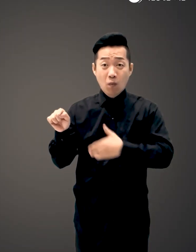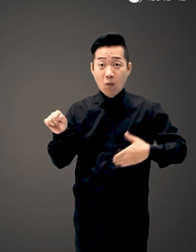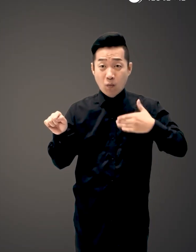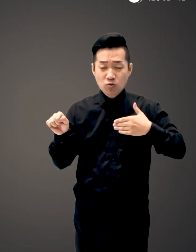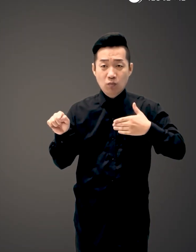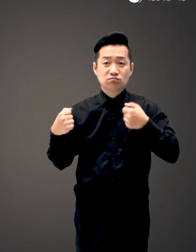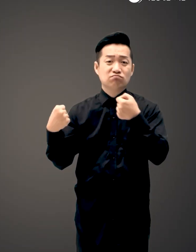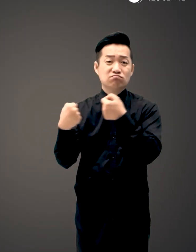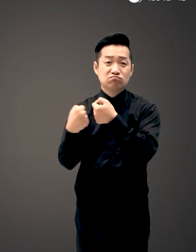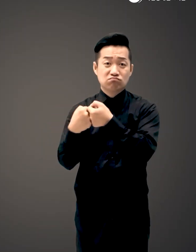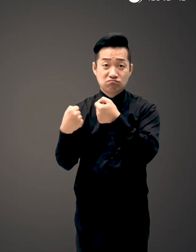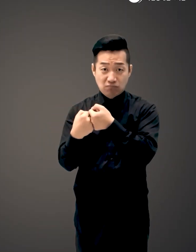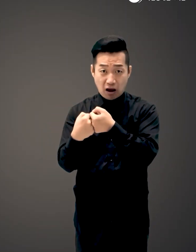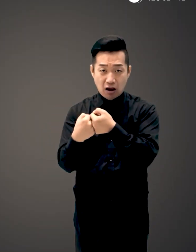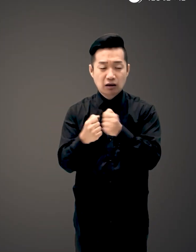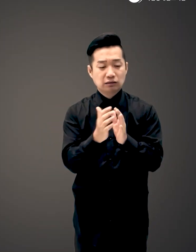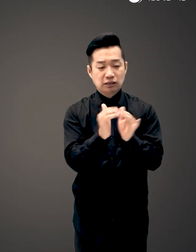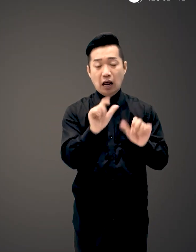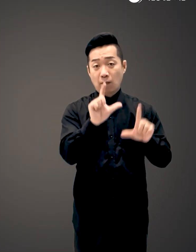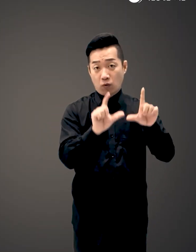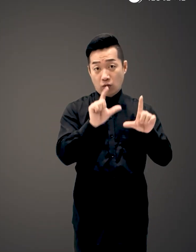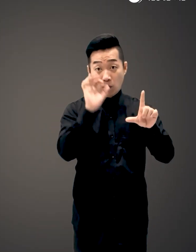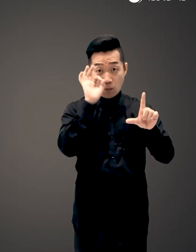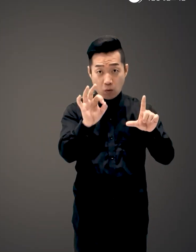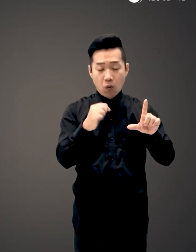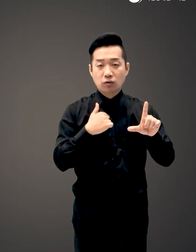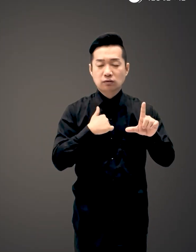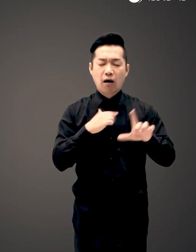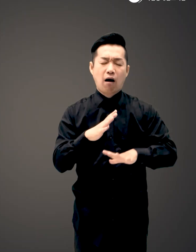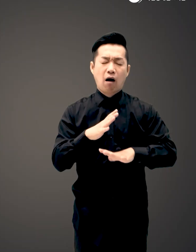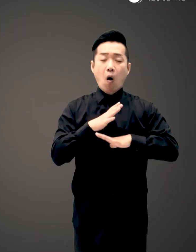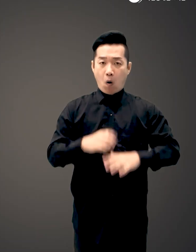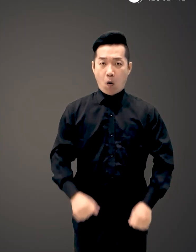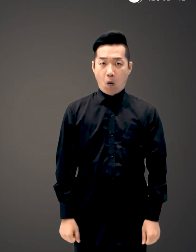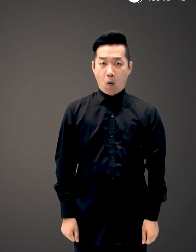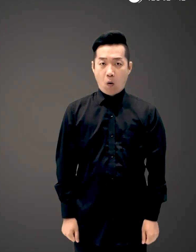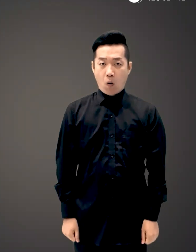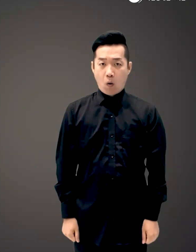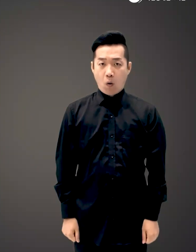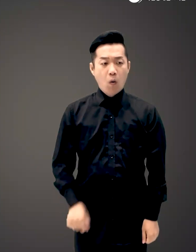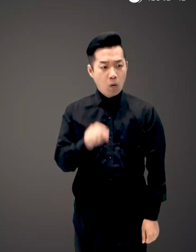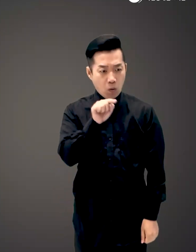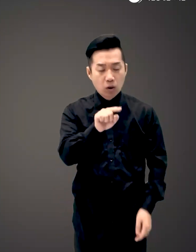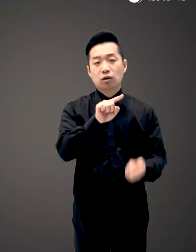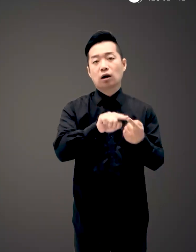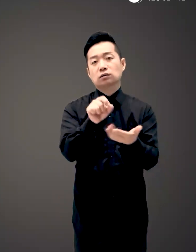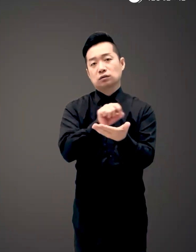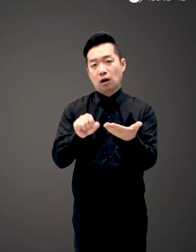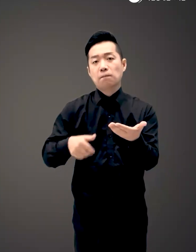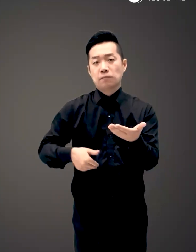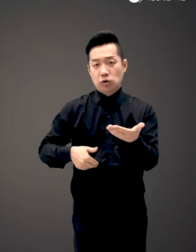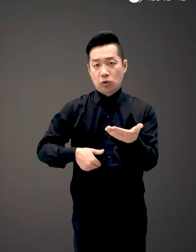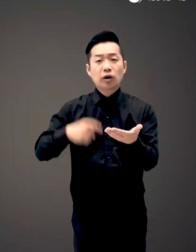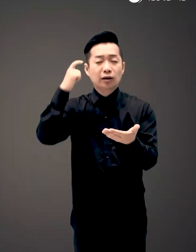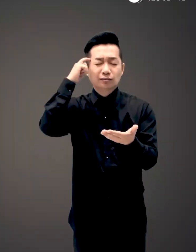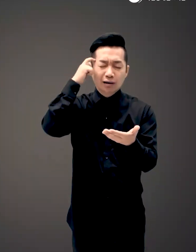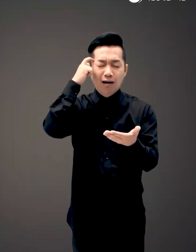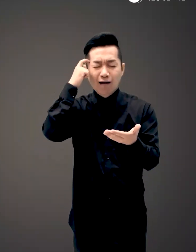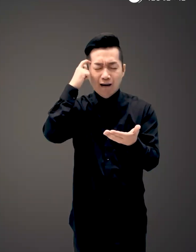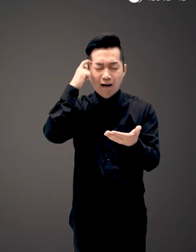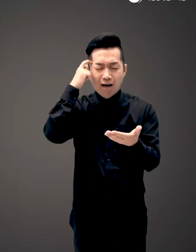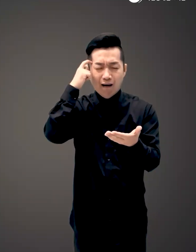맞서 나가는 그런 인간의 모습을 보고 너무나 깜짝 놀랐어요. 써보야겠다는 막연한